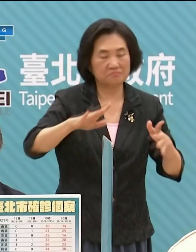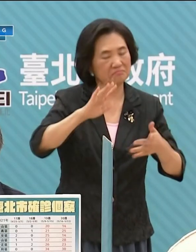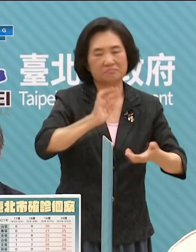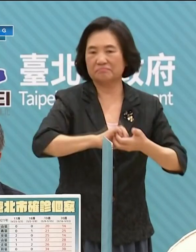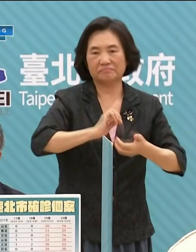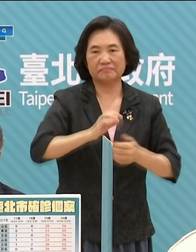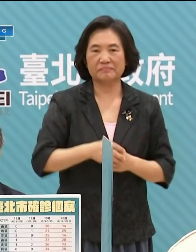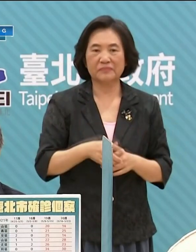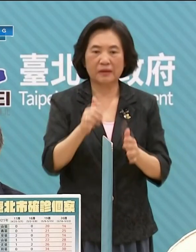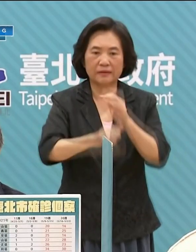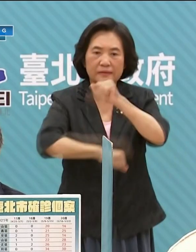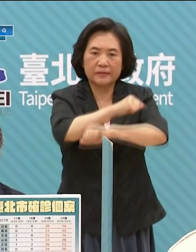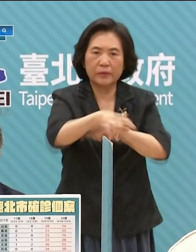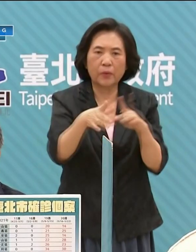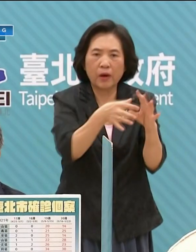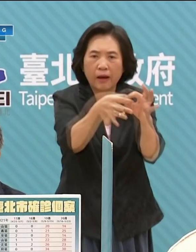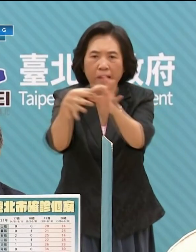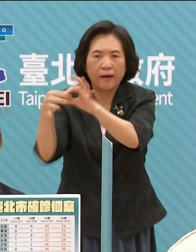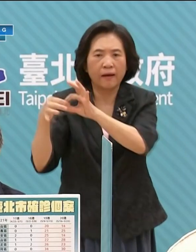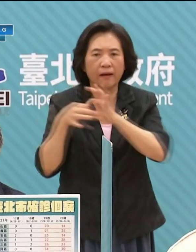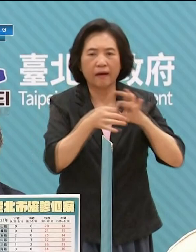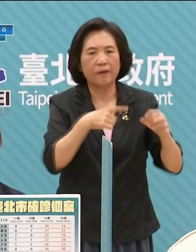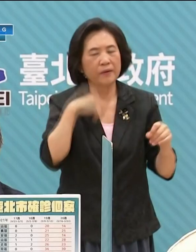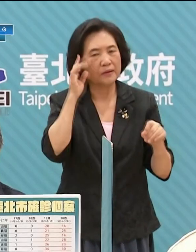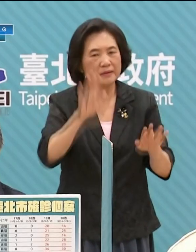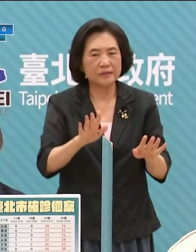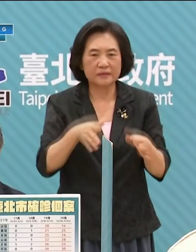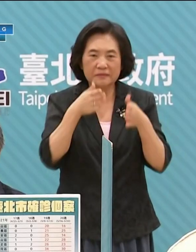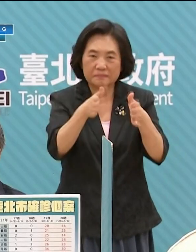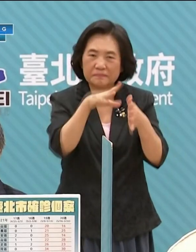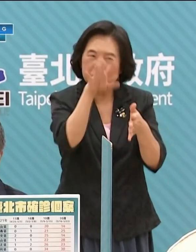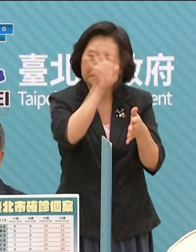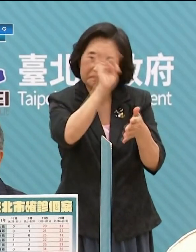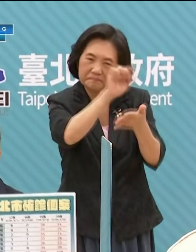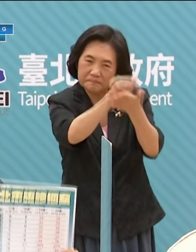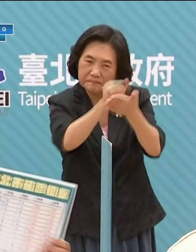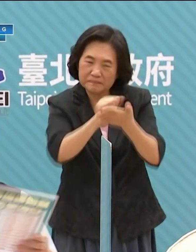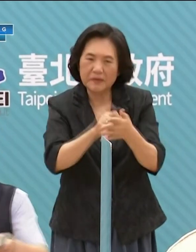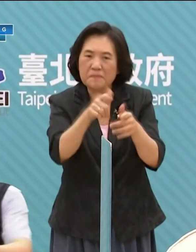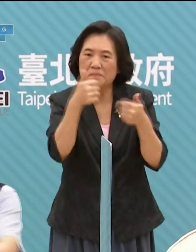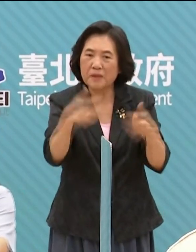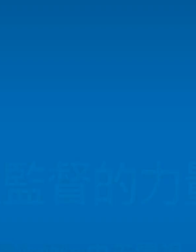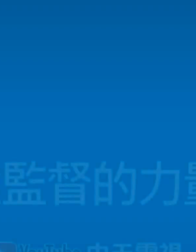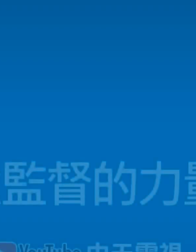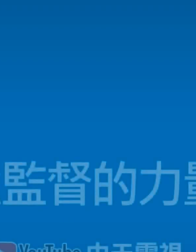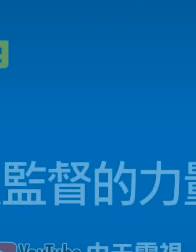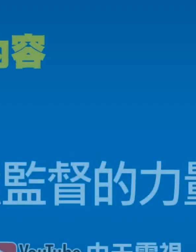前这么多的这种确诊案例啊，做疫调做足迹已经是没有意义。